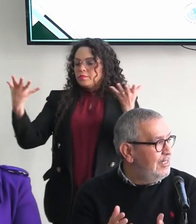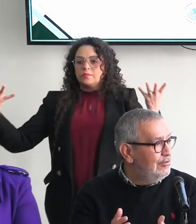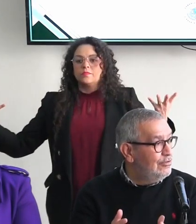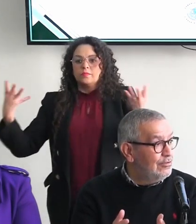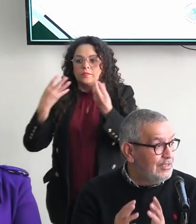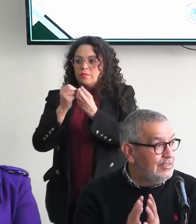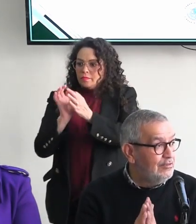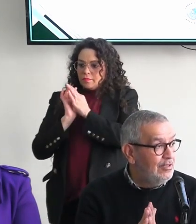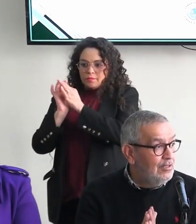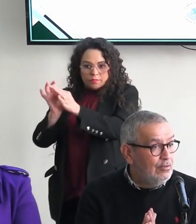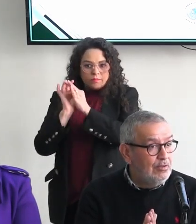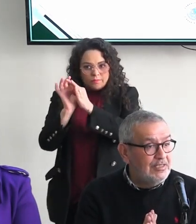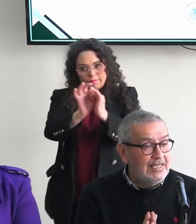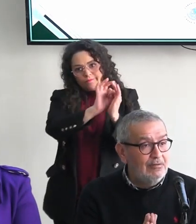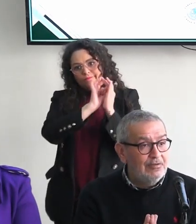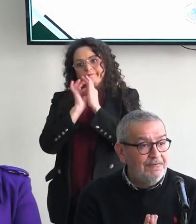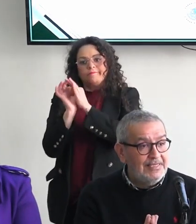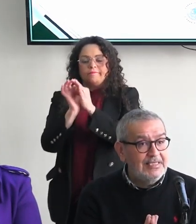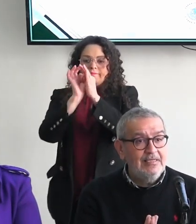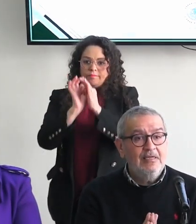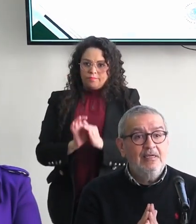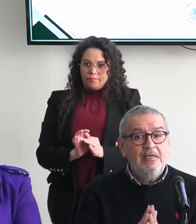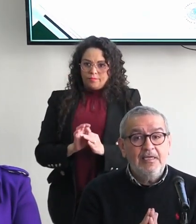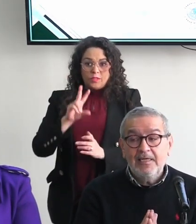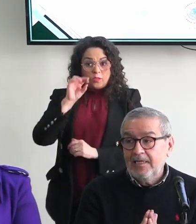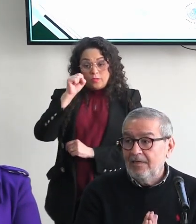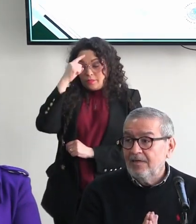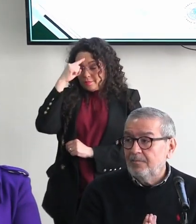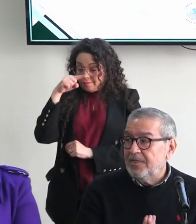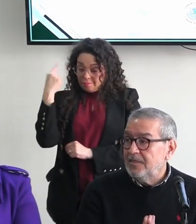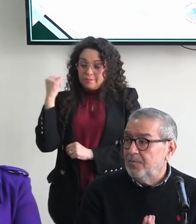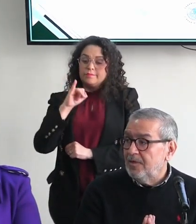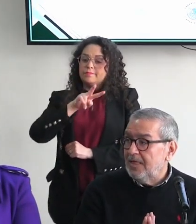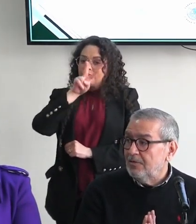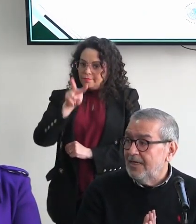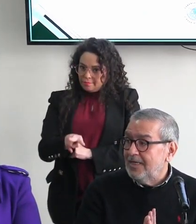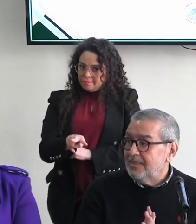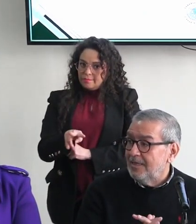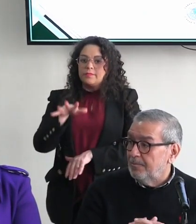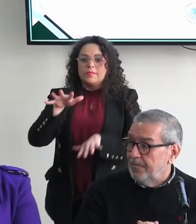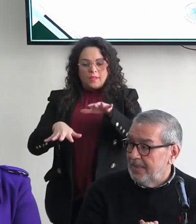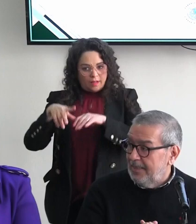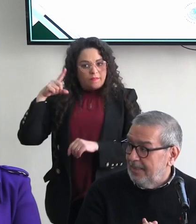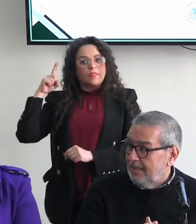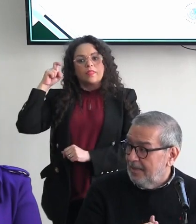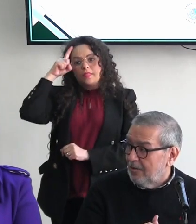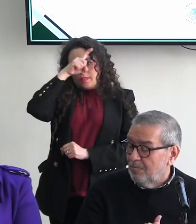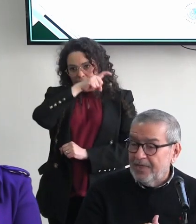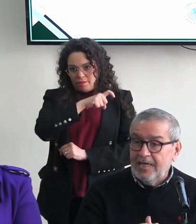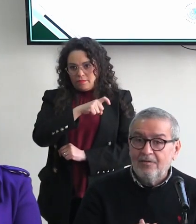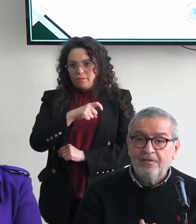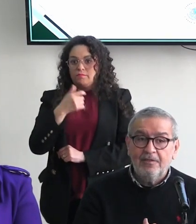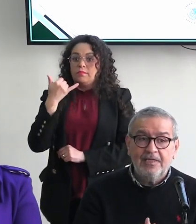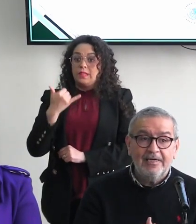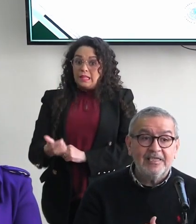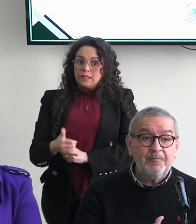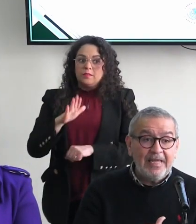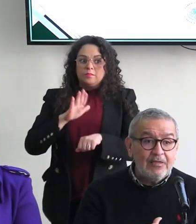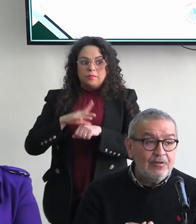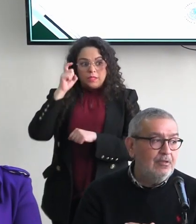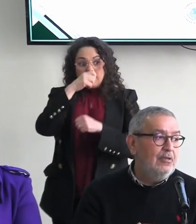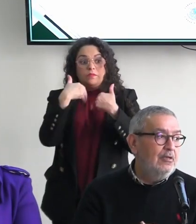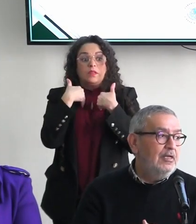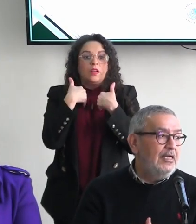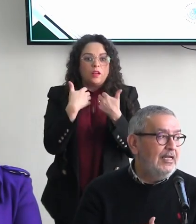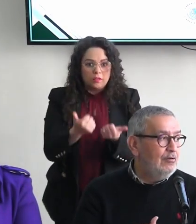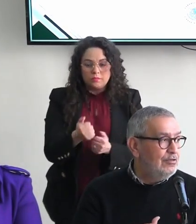pensar en los otros. Eso luego es algo difícil, y creo que el principio de la tolerancia y acompañado del